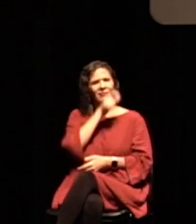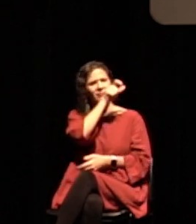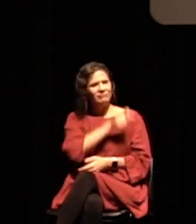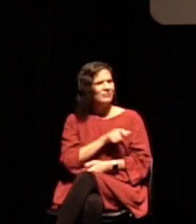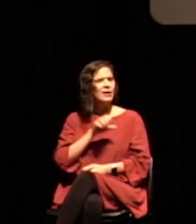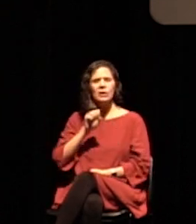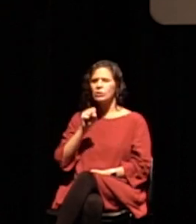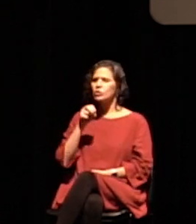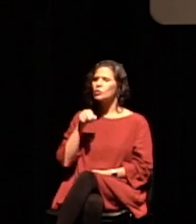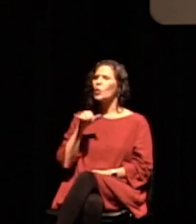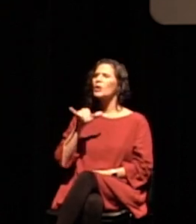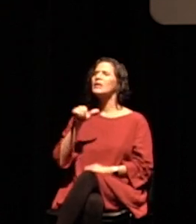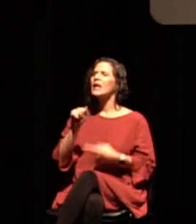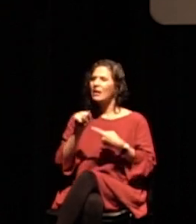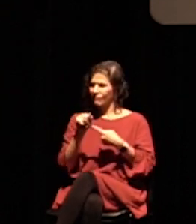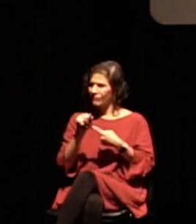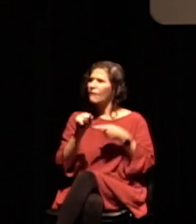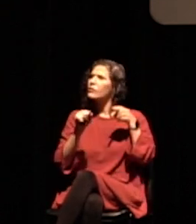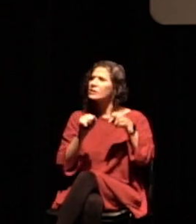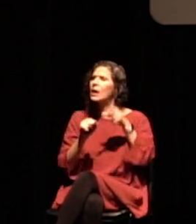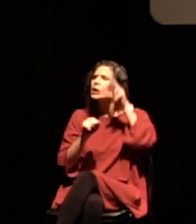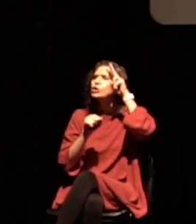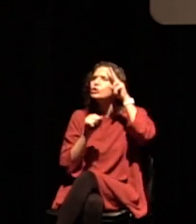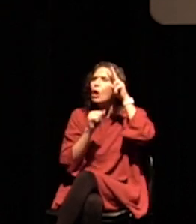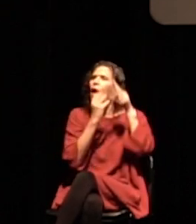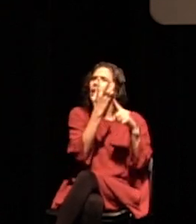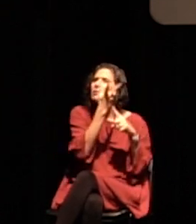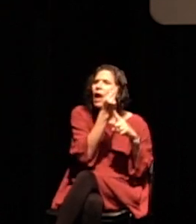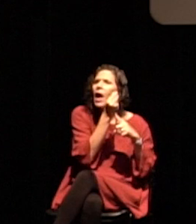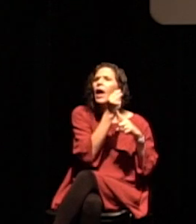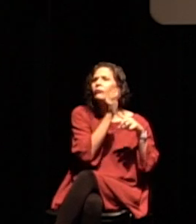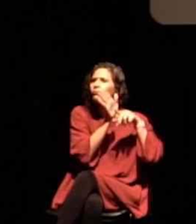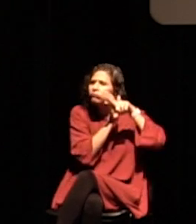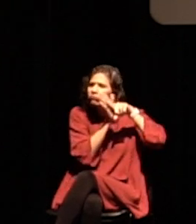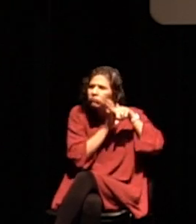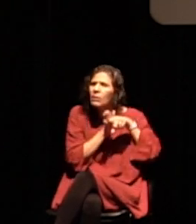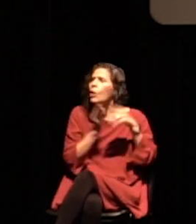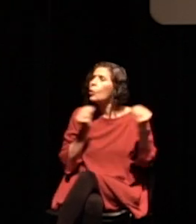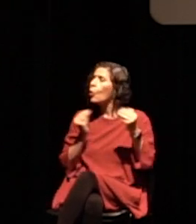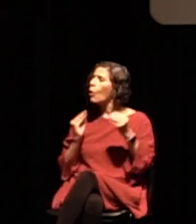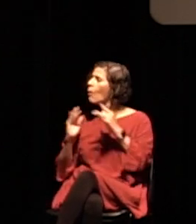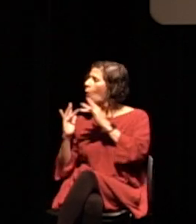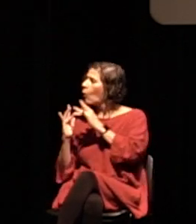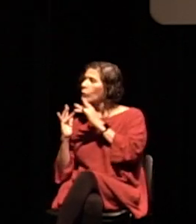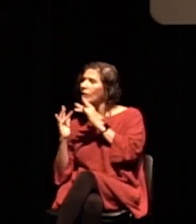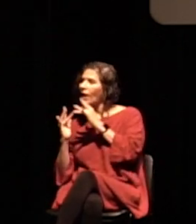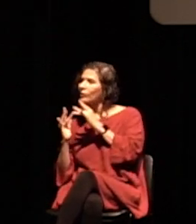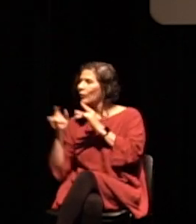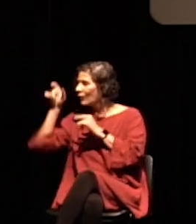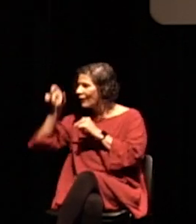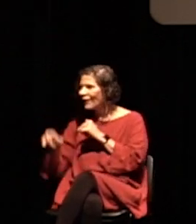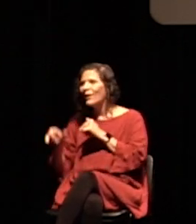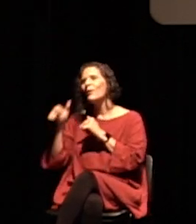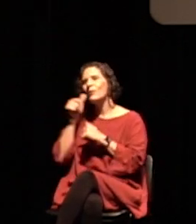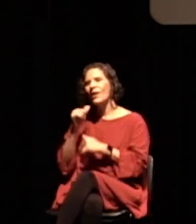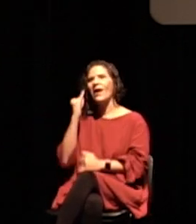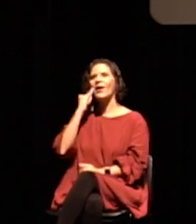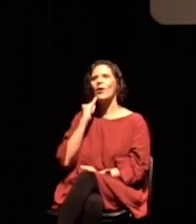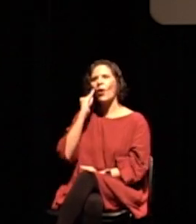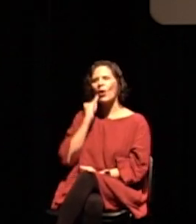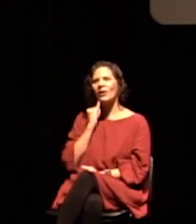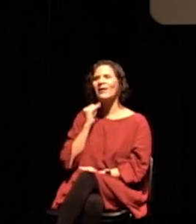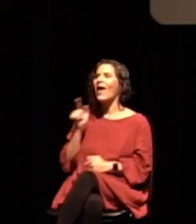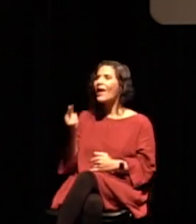Como é que tem sido esse convívio com a Iol, uma artista que troca as voltas à história, como faz